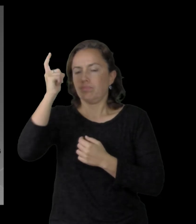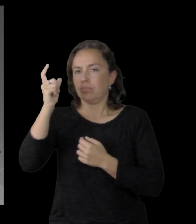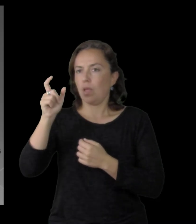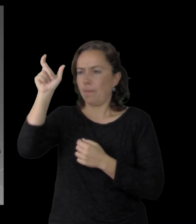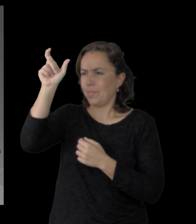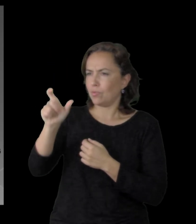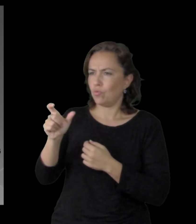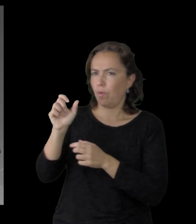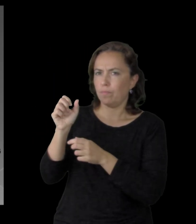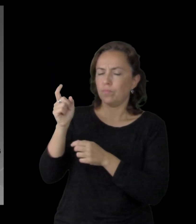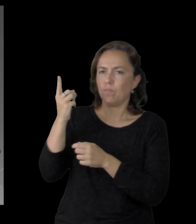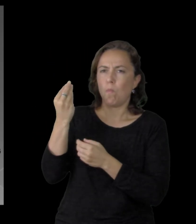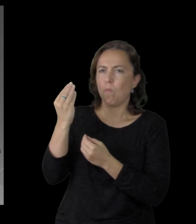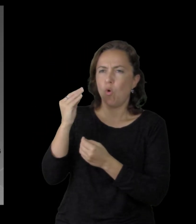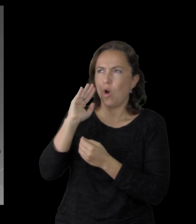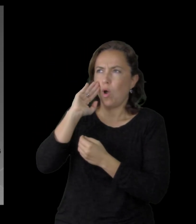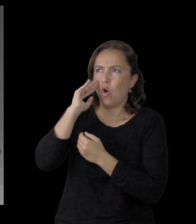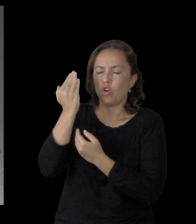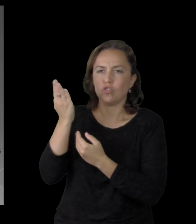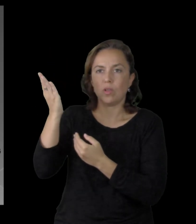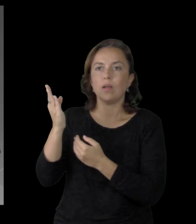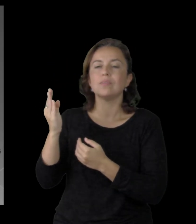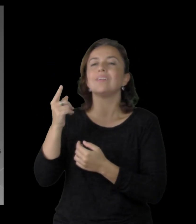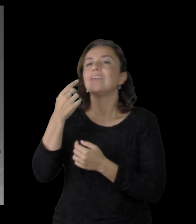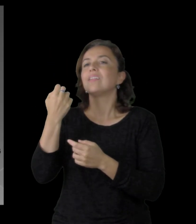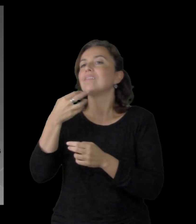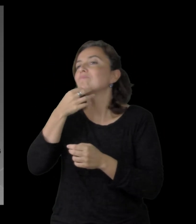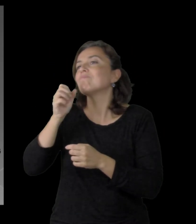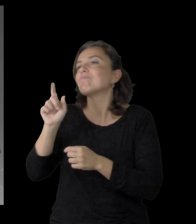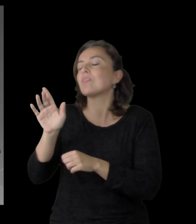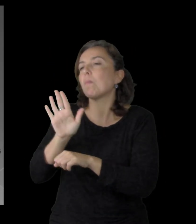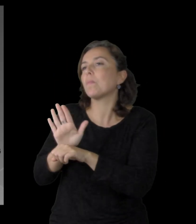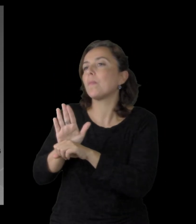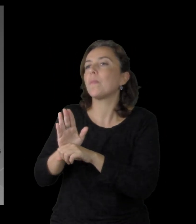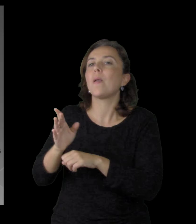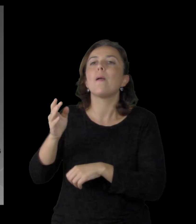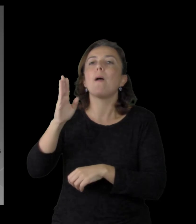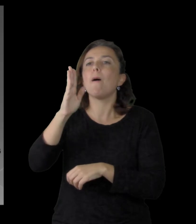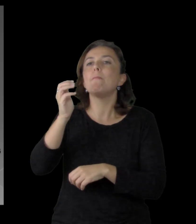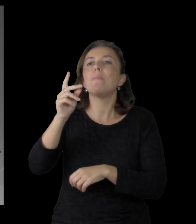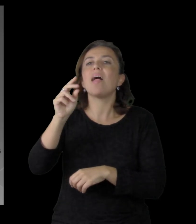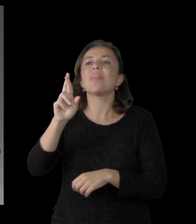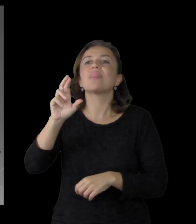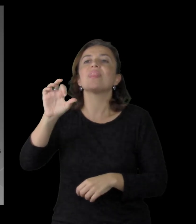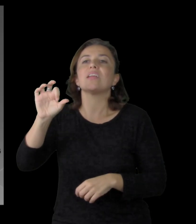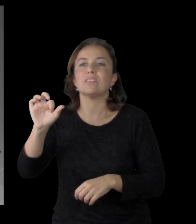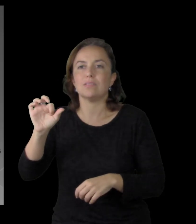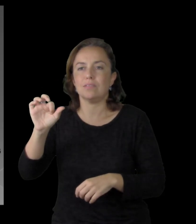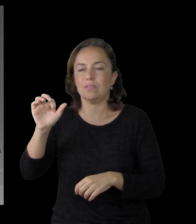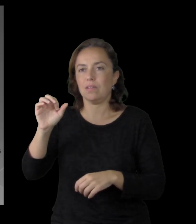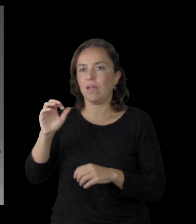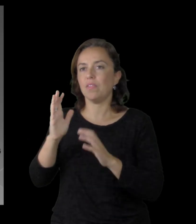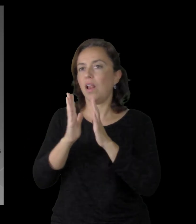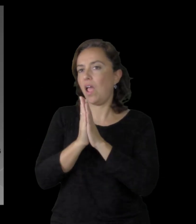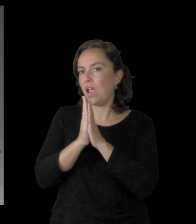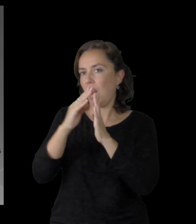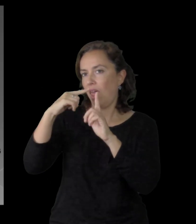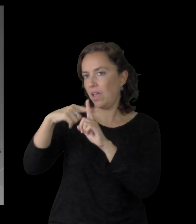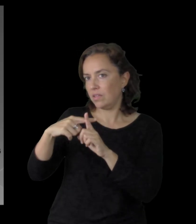justamente padres de la Iglesia por todo el aporte que le dieron a la sociedad de su época y no solamente a esa